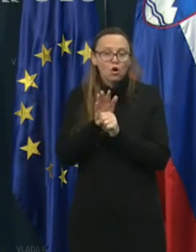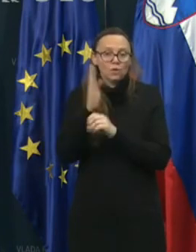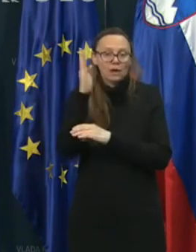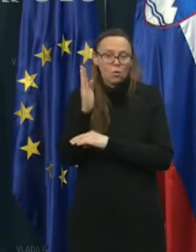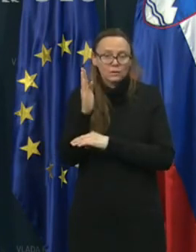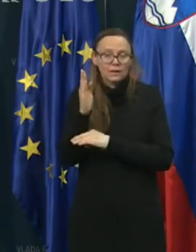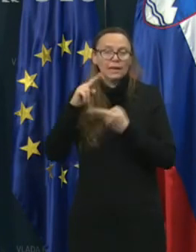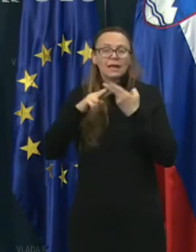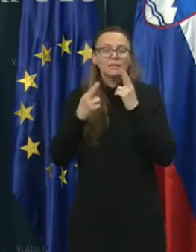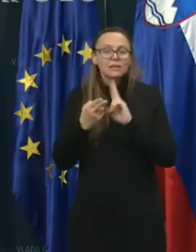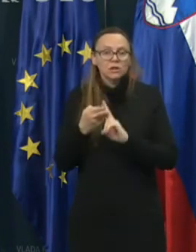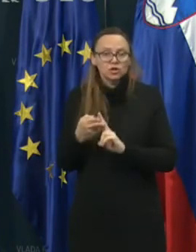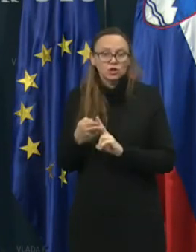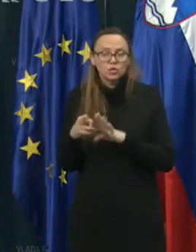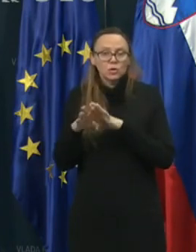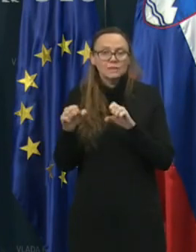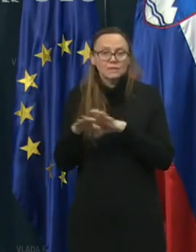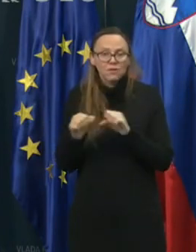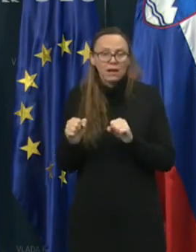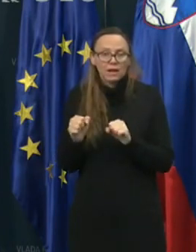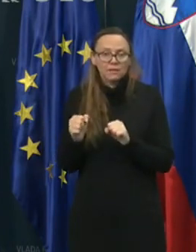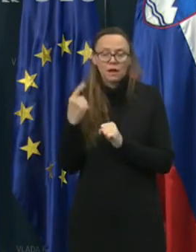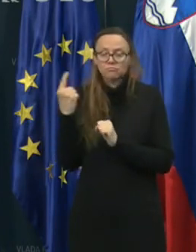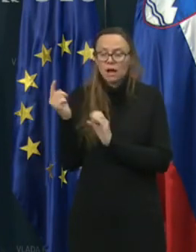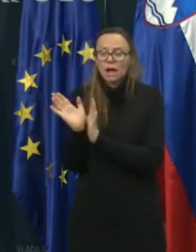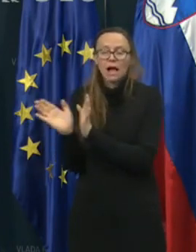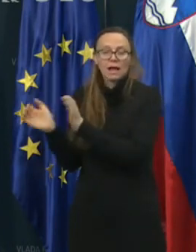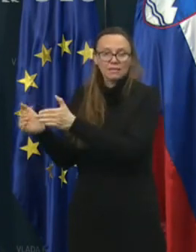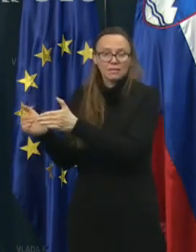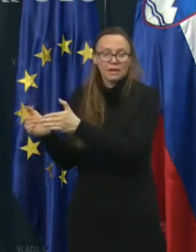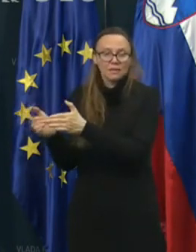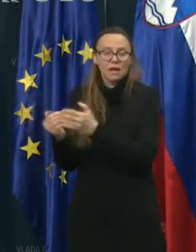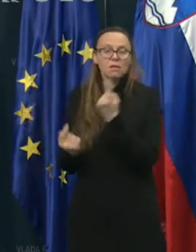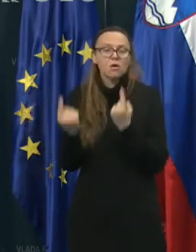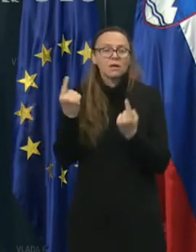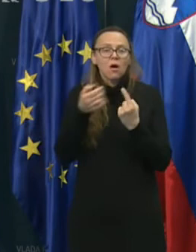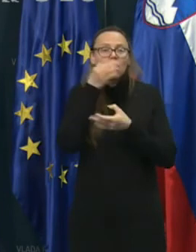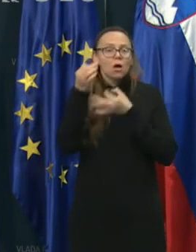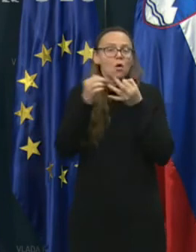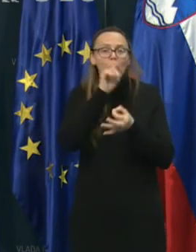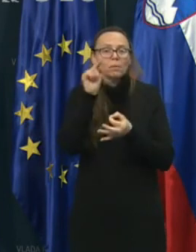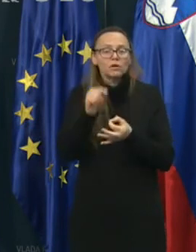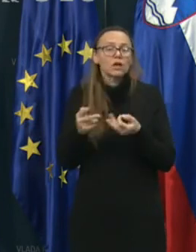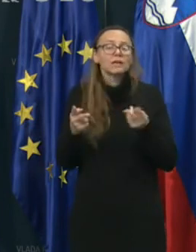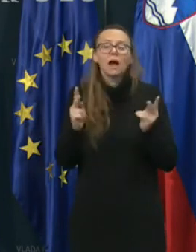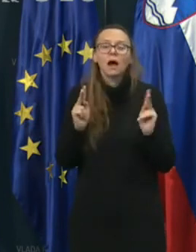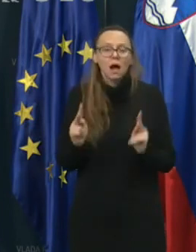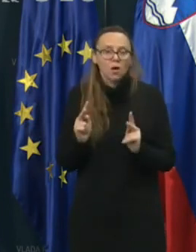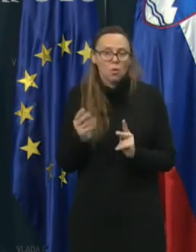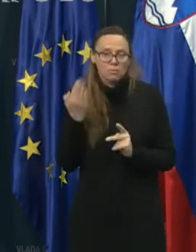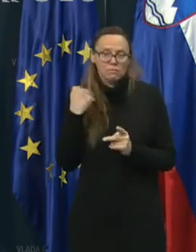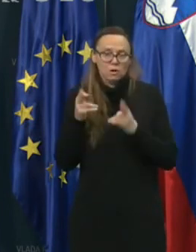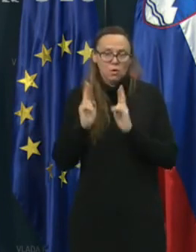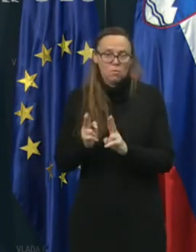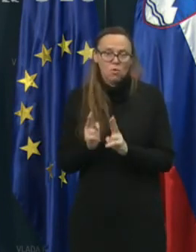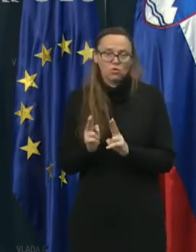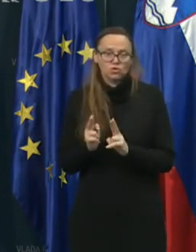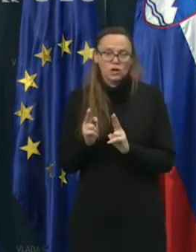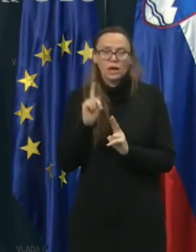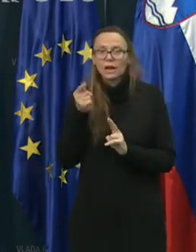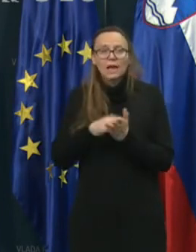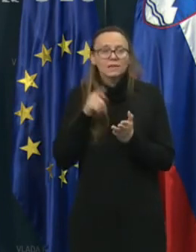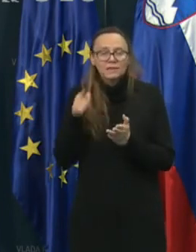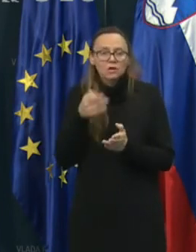o načinu izvajanja karantene, se seveda pojavljajo vprašanja, kako bi bilo mogoče kaj takega